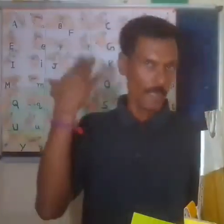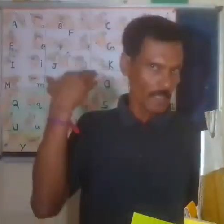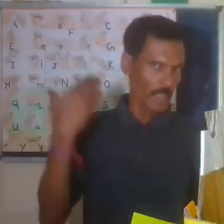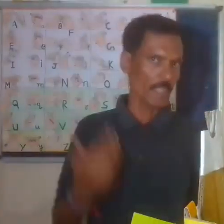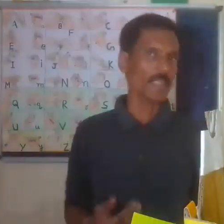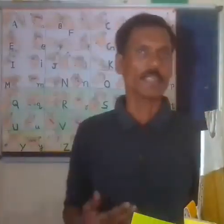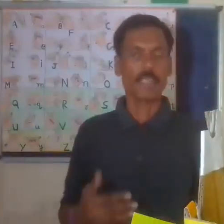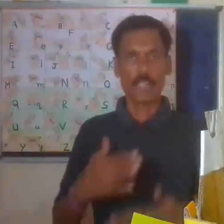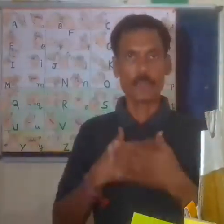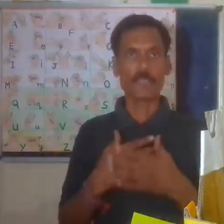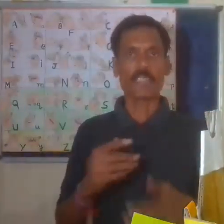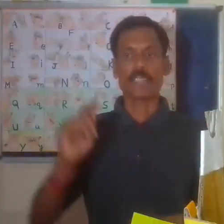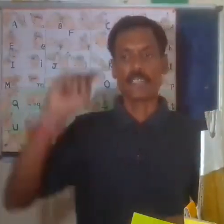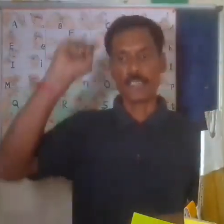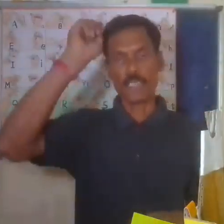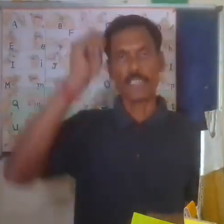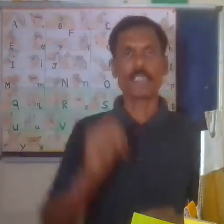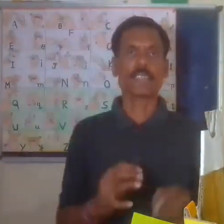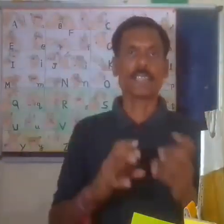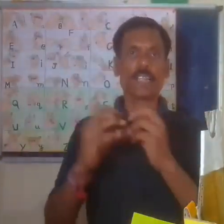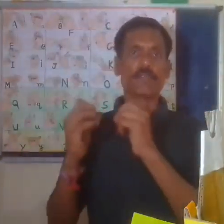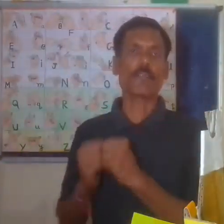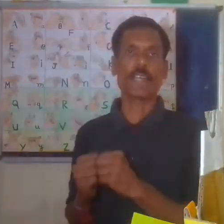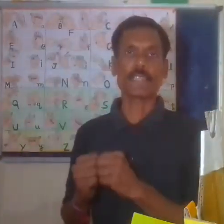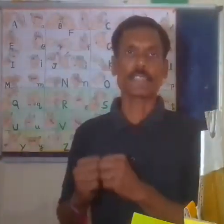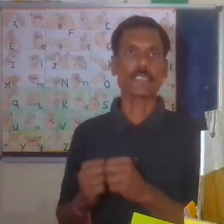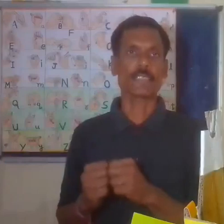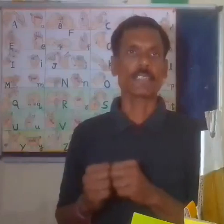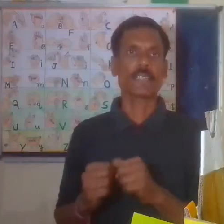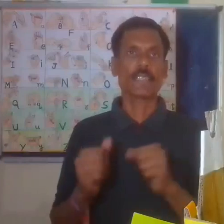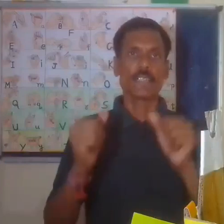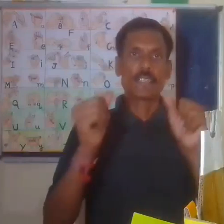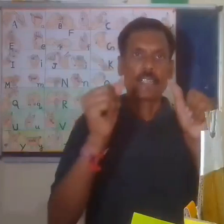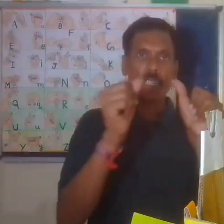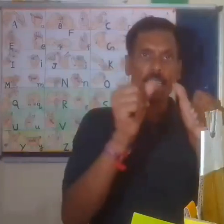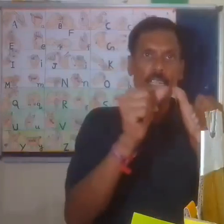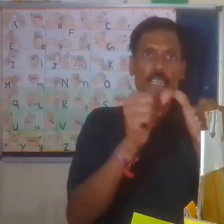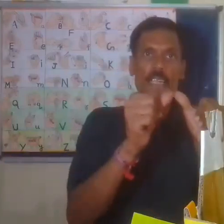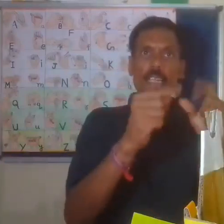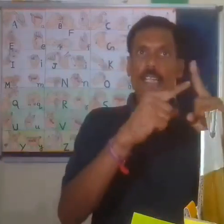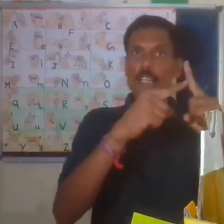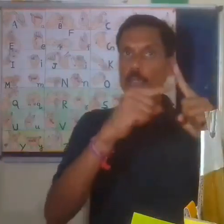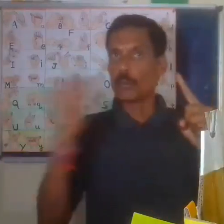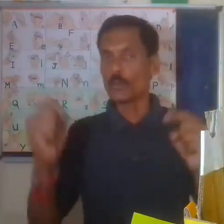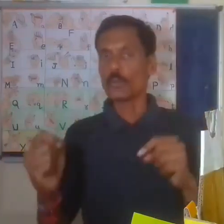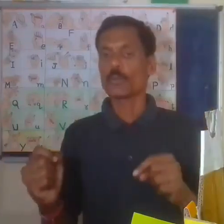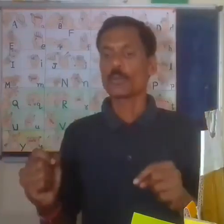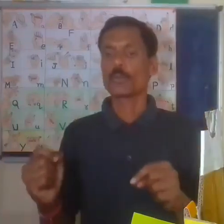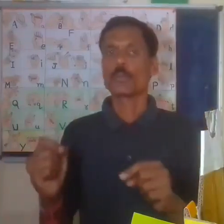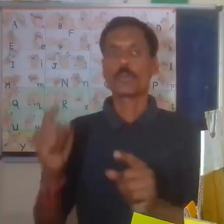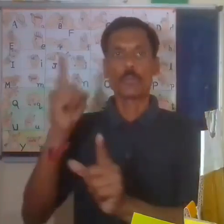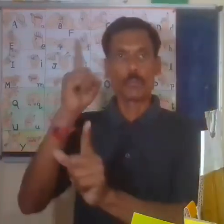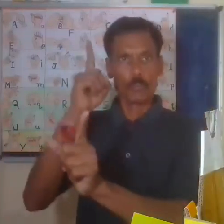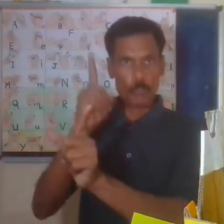पहले हमने English alphabet A to